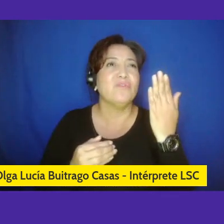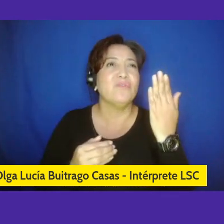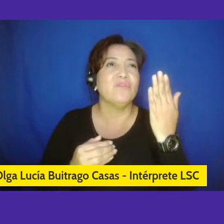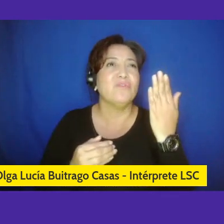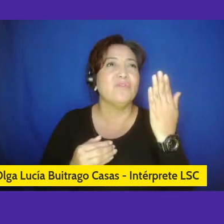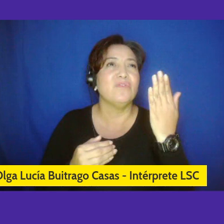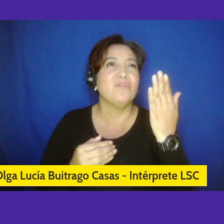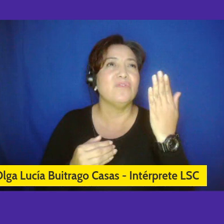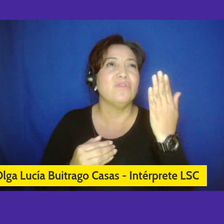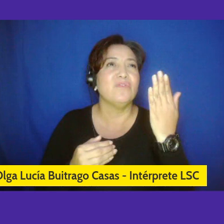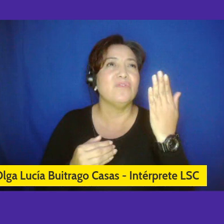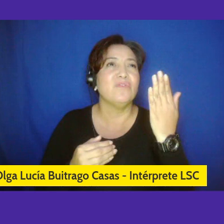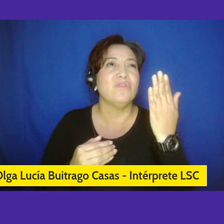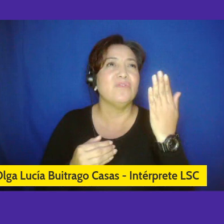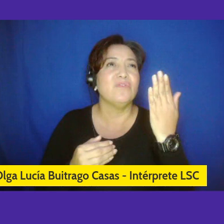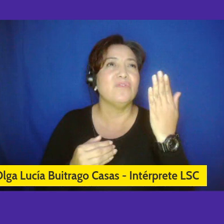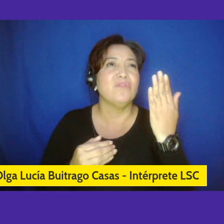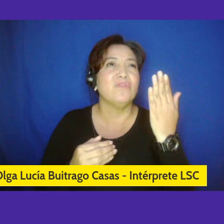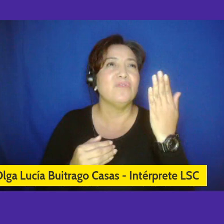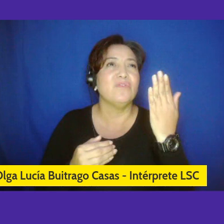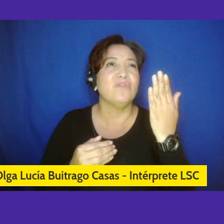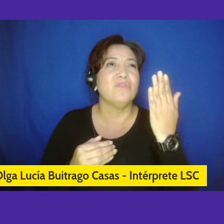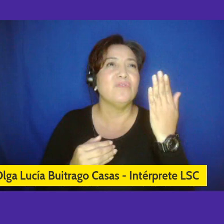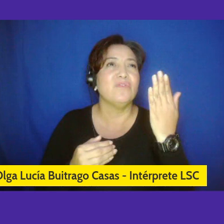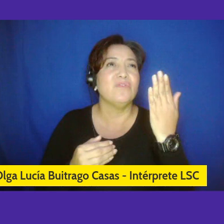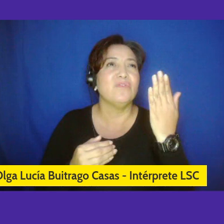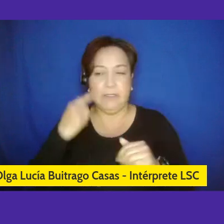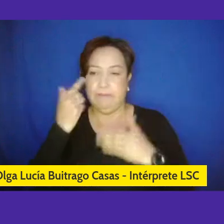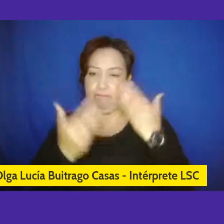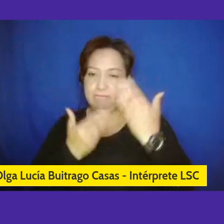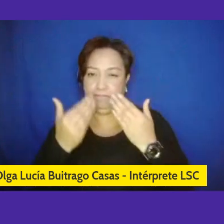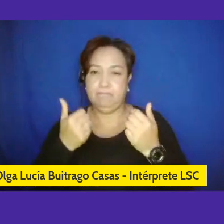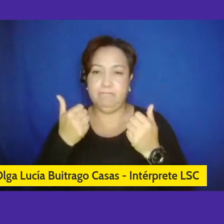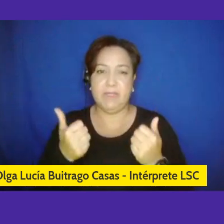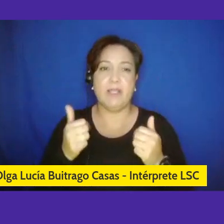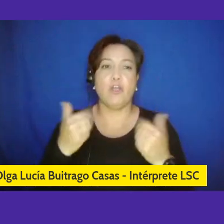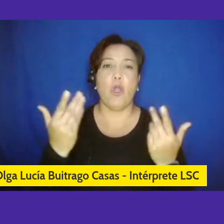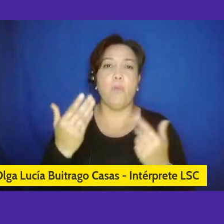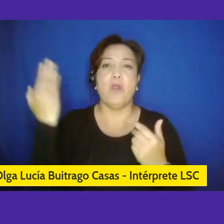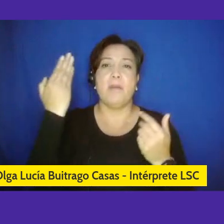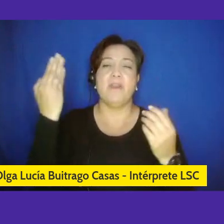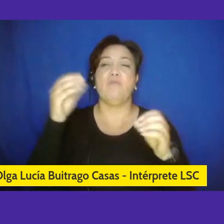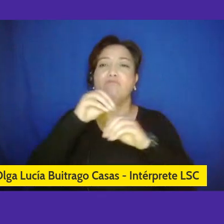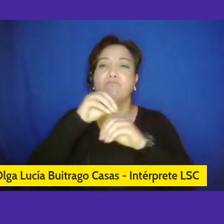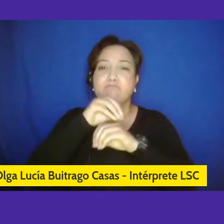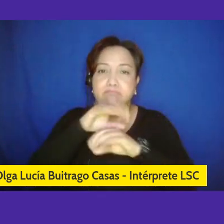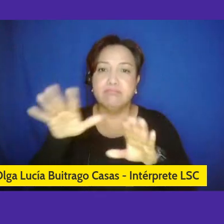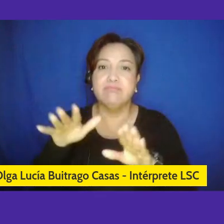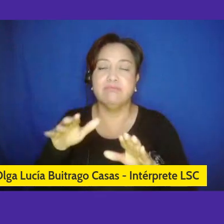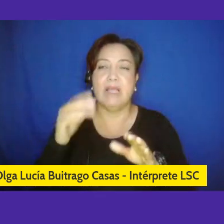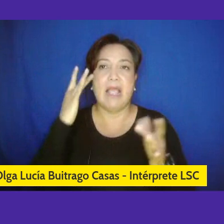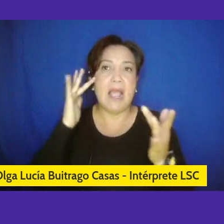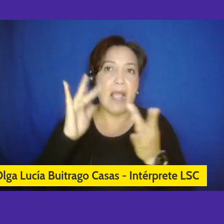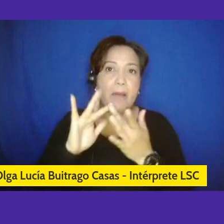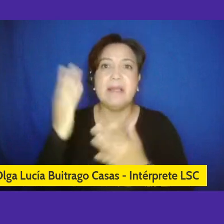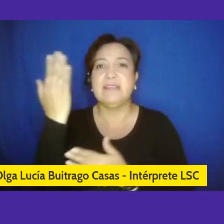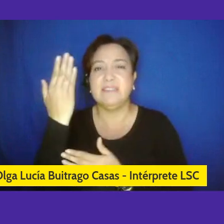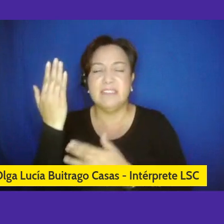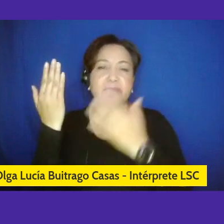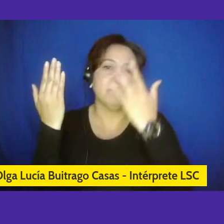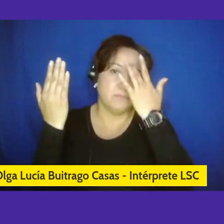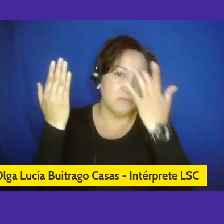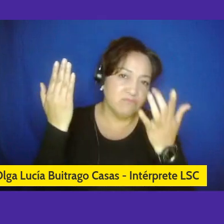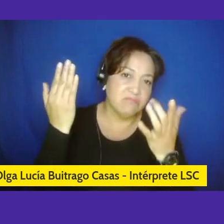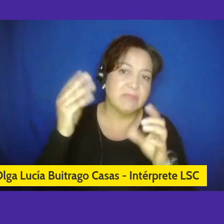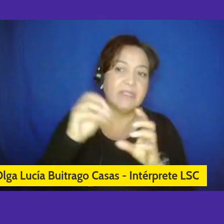Entonces hay que analizar muy bien a la hora de lanzar la película y por qué querés lanzarla en cine, qué es